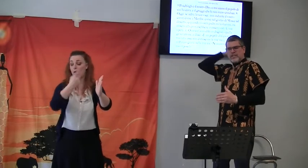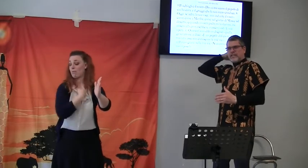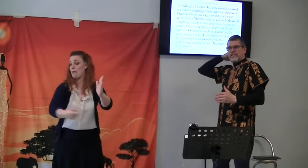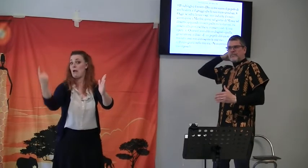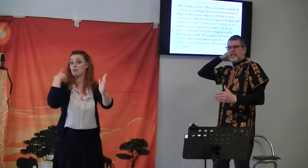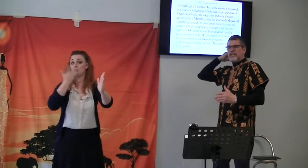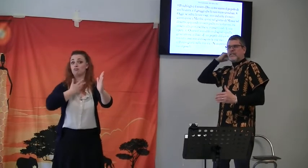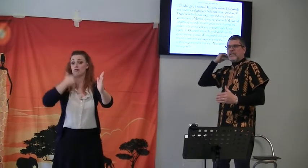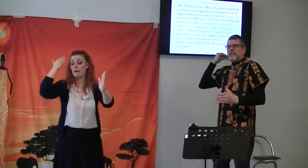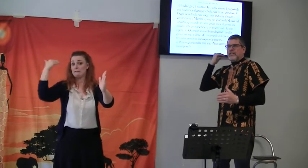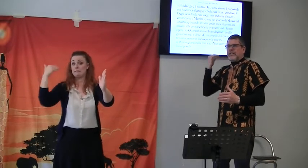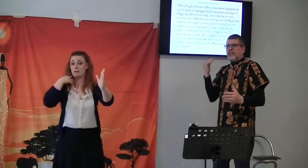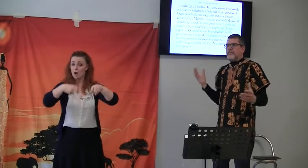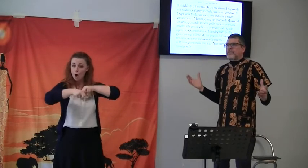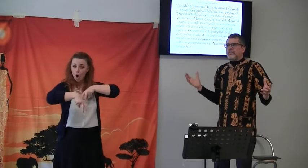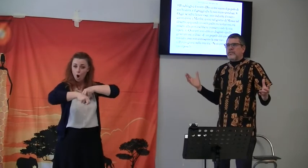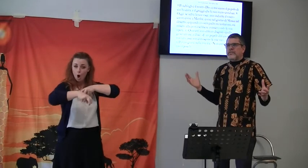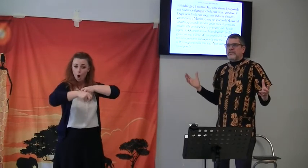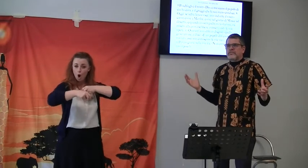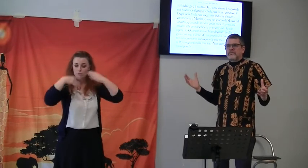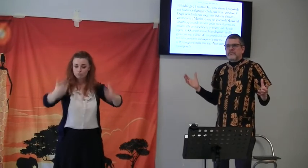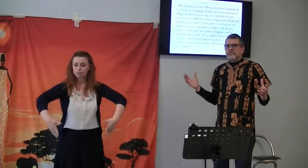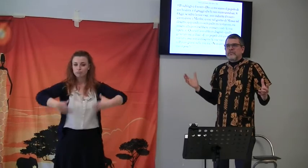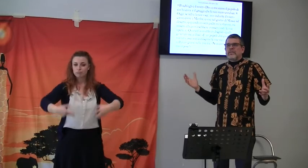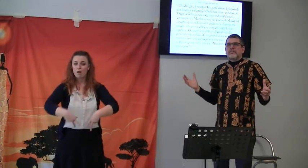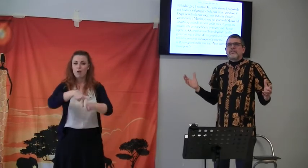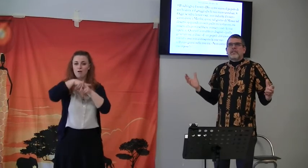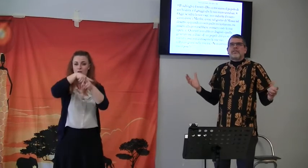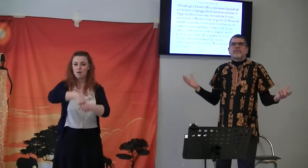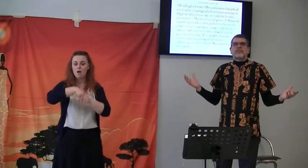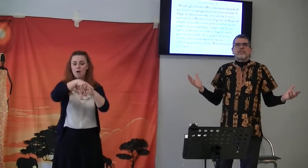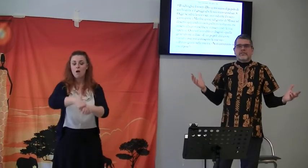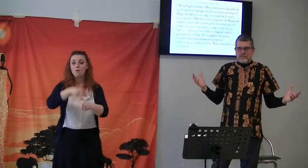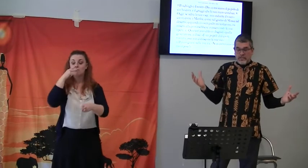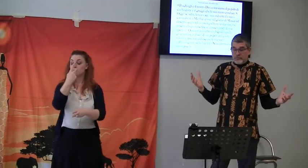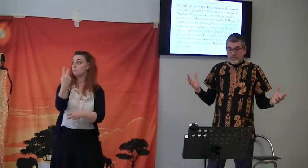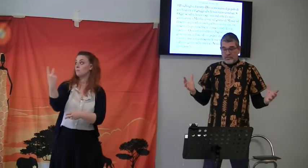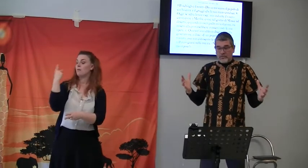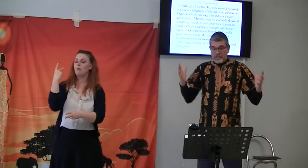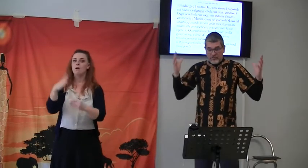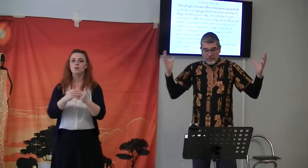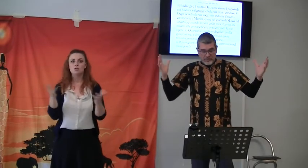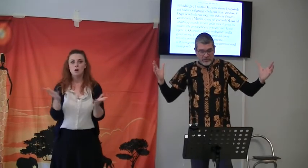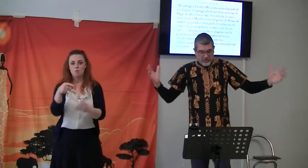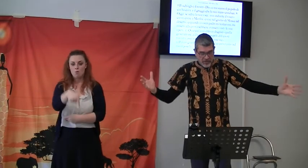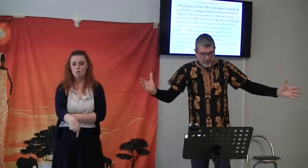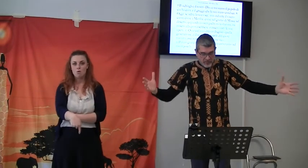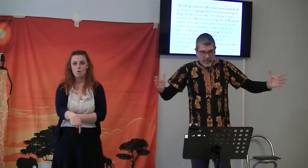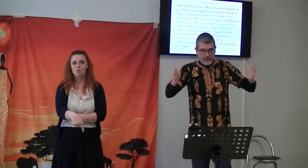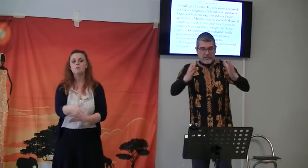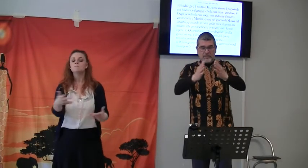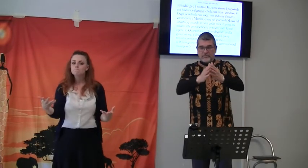gli egiziani alle spalle. Che facciamo adesso? Il Signore ha detto, e Mosè ha detto: ha pregato il Signore, che facciamo? E il